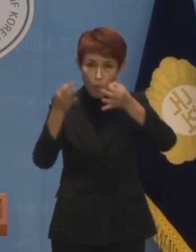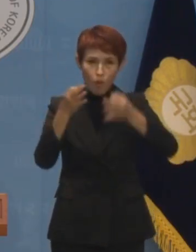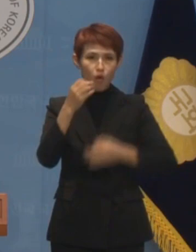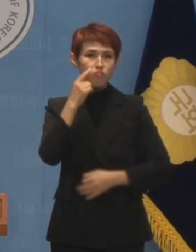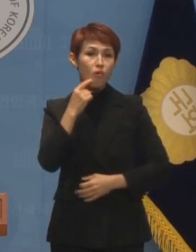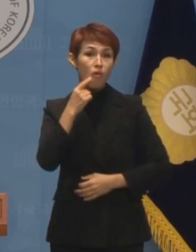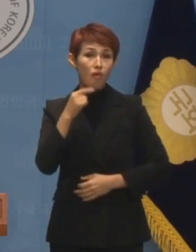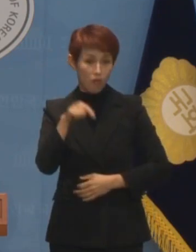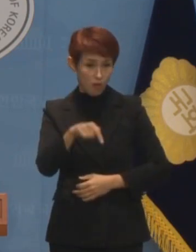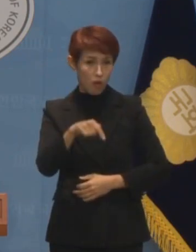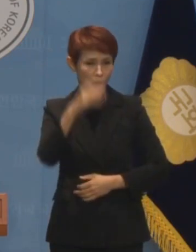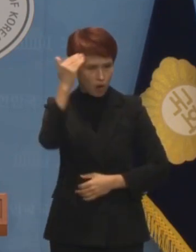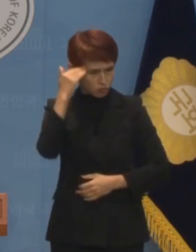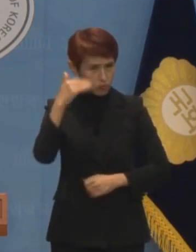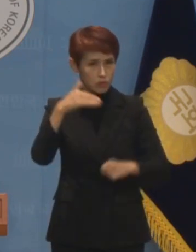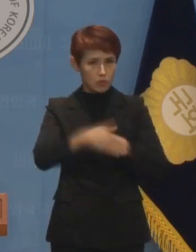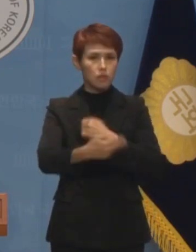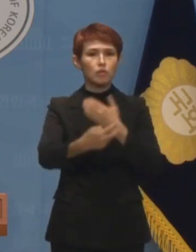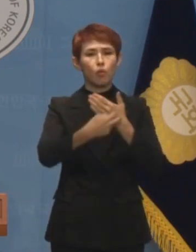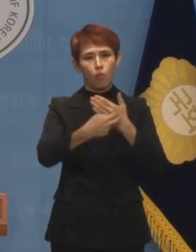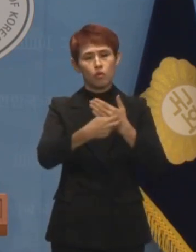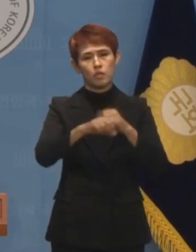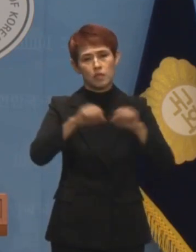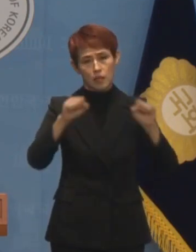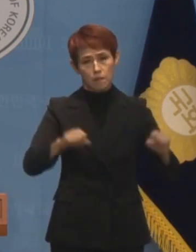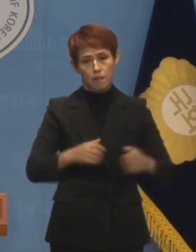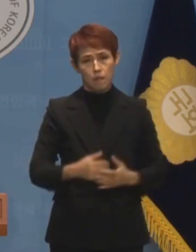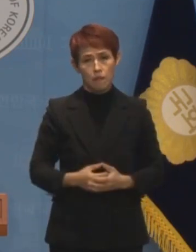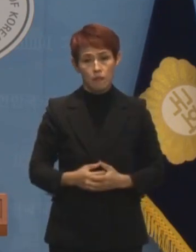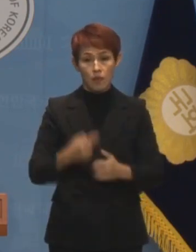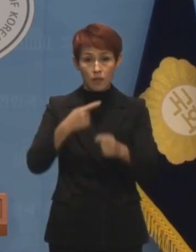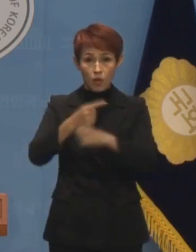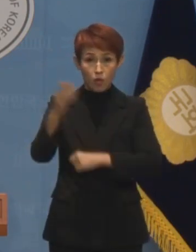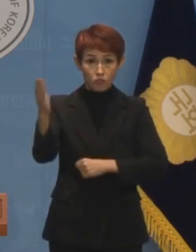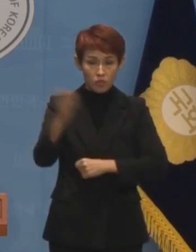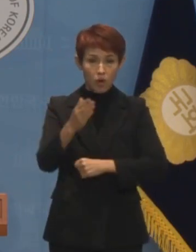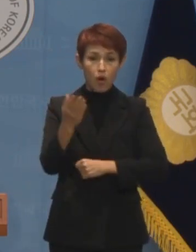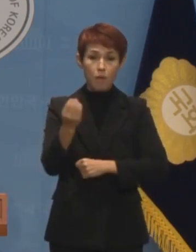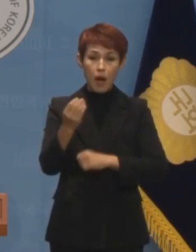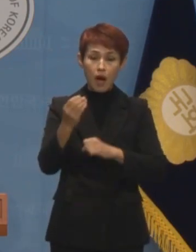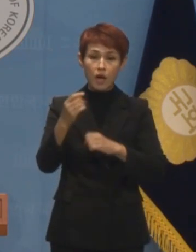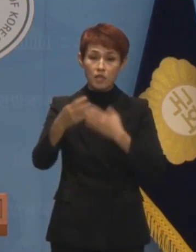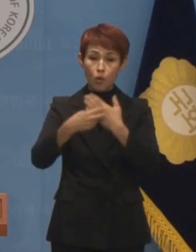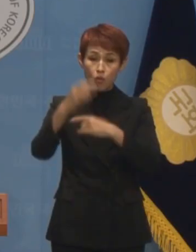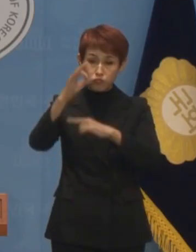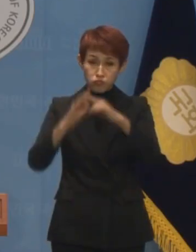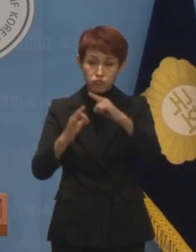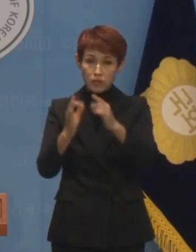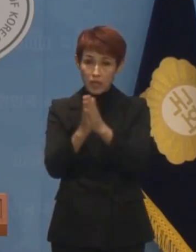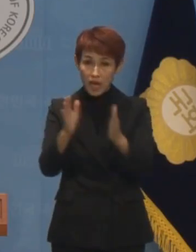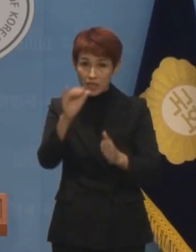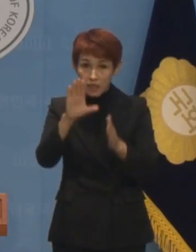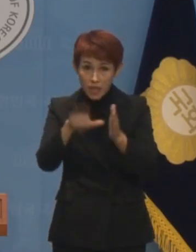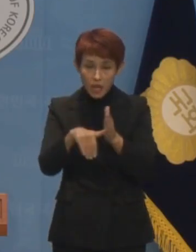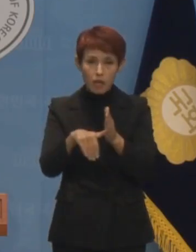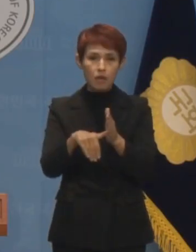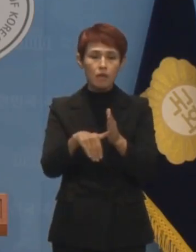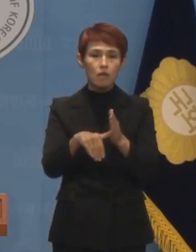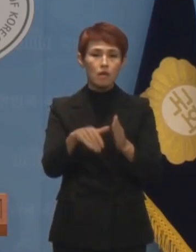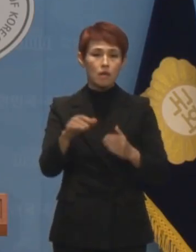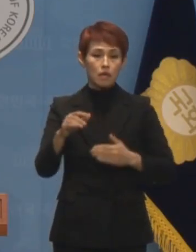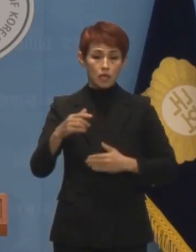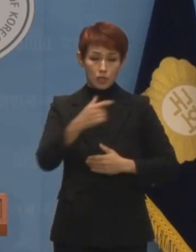인정하는 의료체계입니다. 내년부터 정률제가 도입되면 의료수급자는 최소 4%